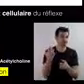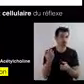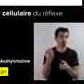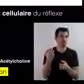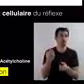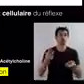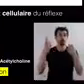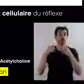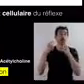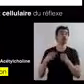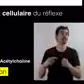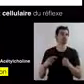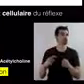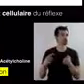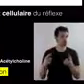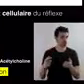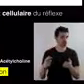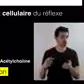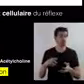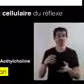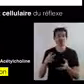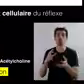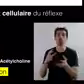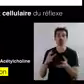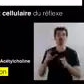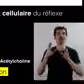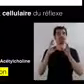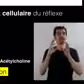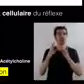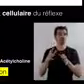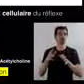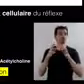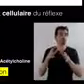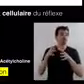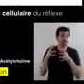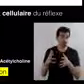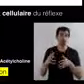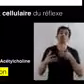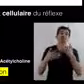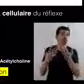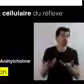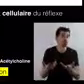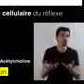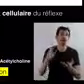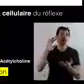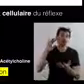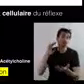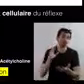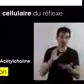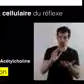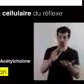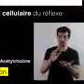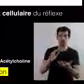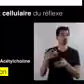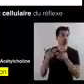fixation de l'acétylcholine, suivi de la propagation du potentiel d'action, eh bien ça vous provoque la libération d'ions calcium, Ca2+,